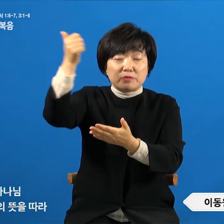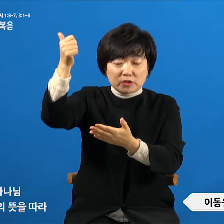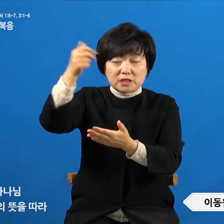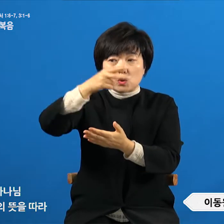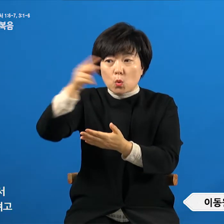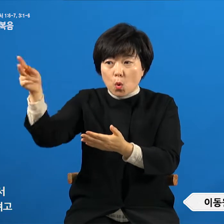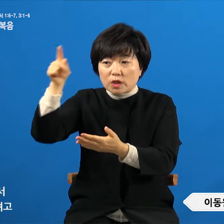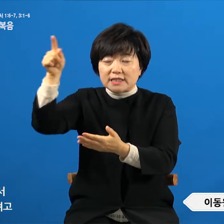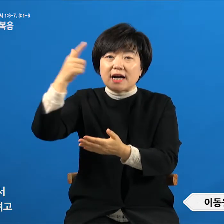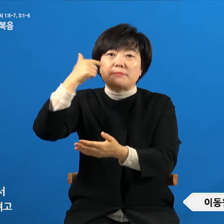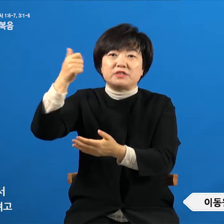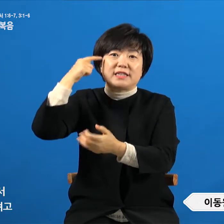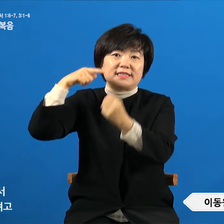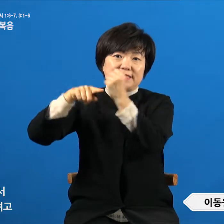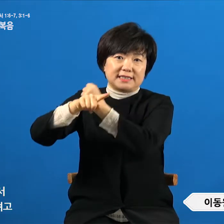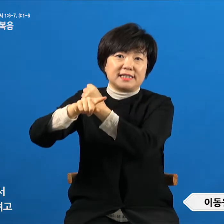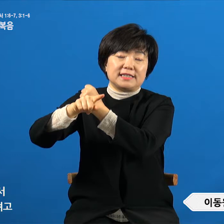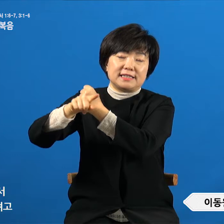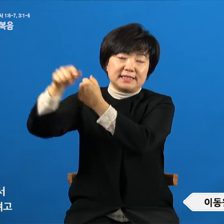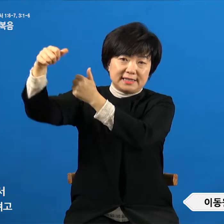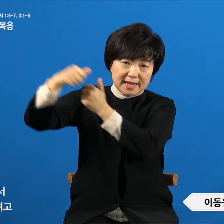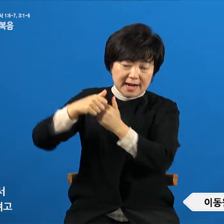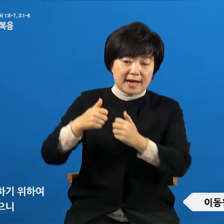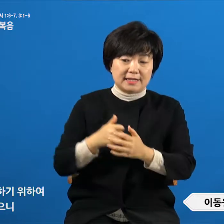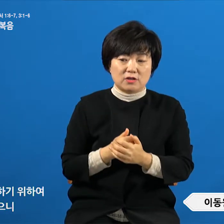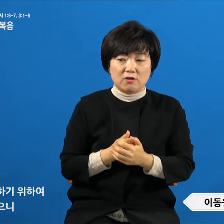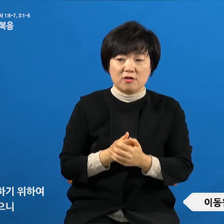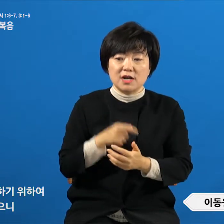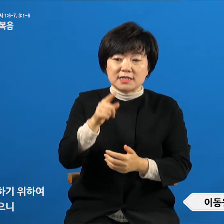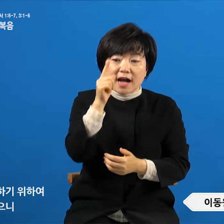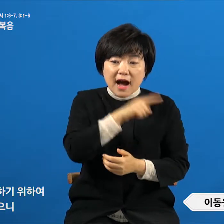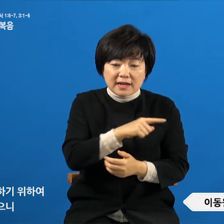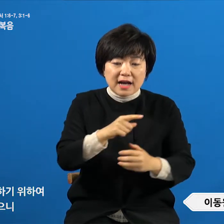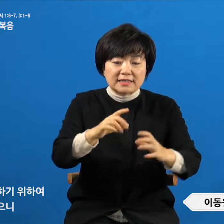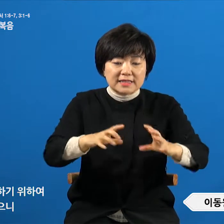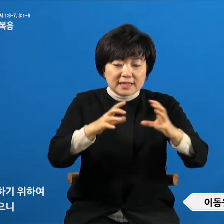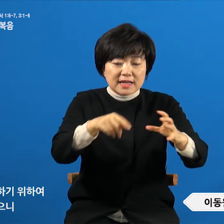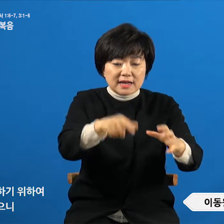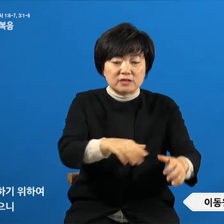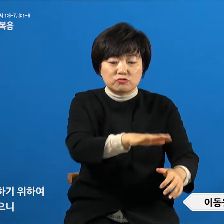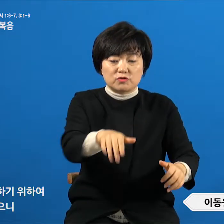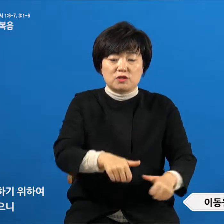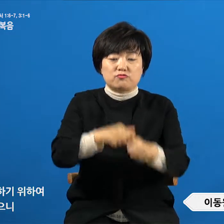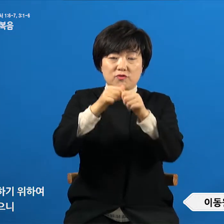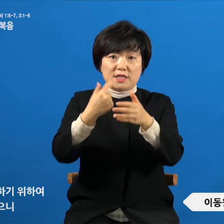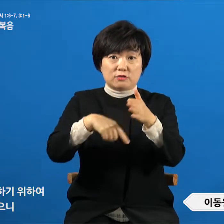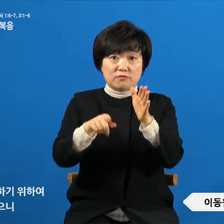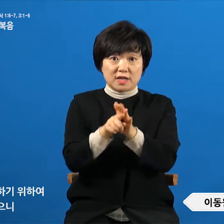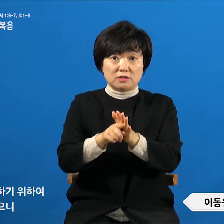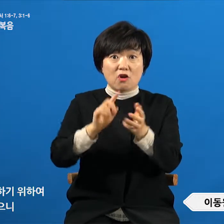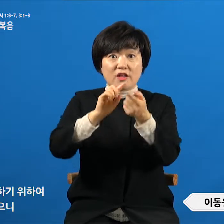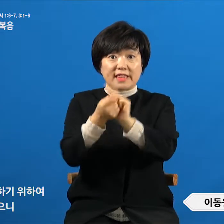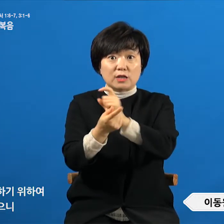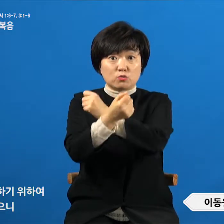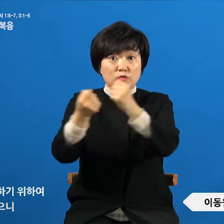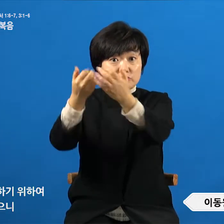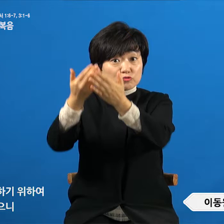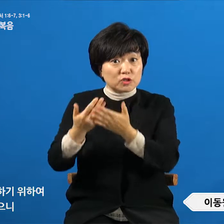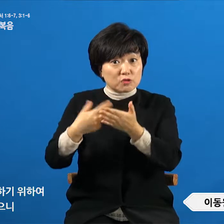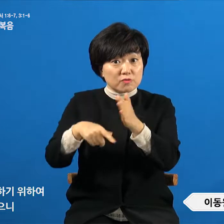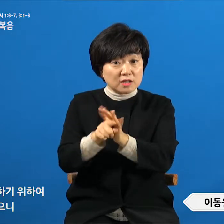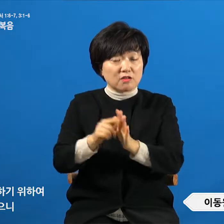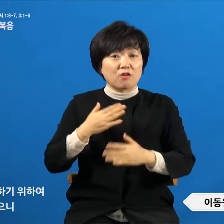우리 아버지의 뜻을 따라 이 악한 세대에서 우리를 건지시려고 우리 죄를 대속하기 위하여 자기 몸을